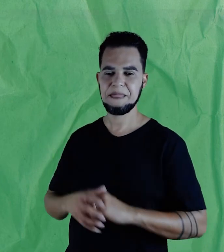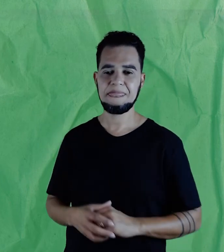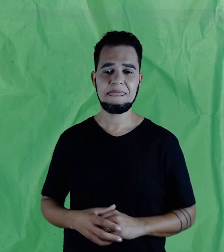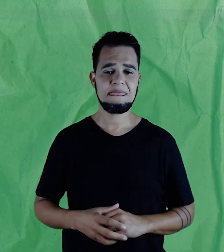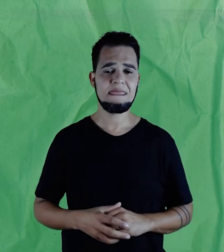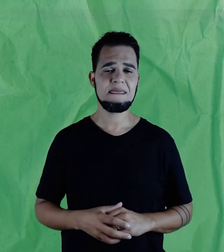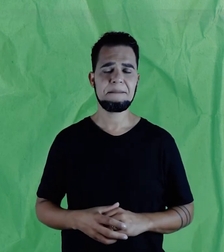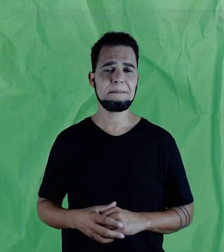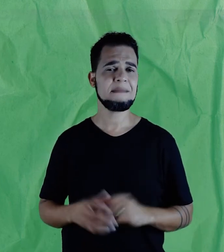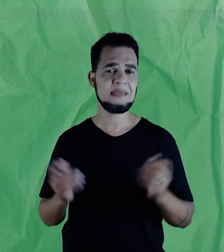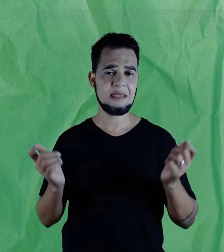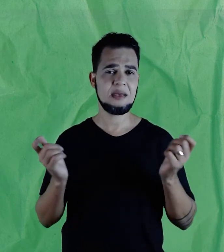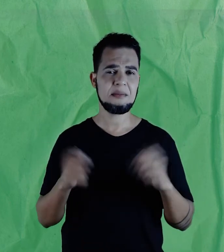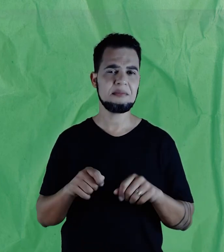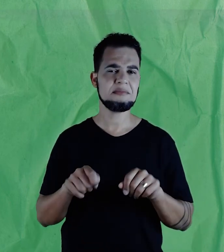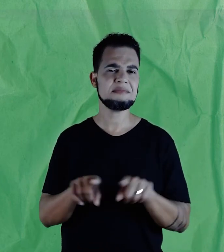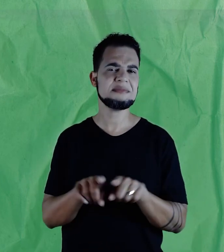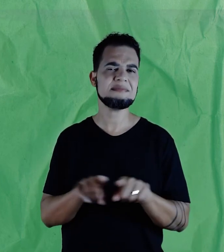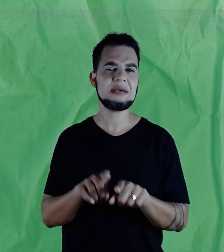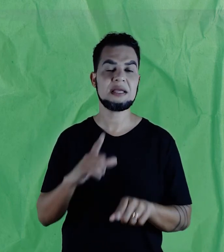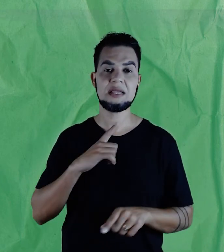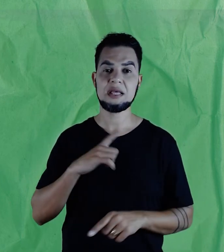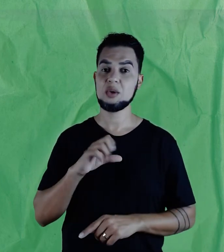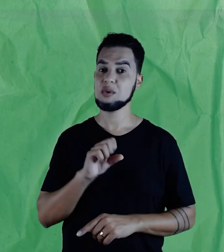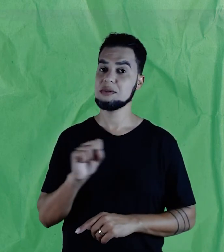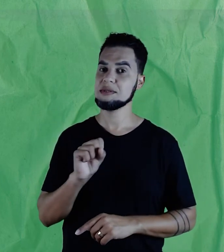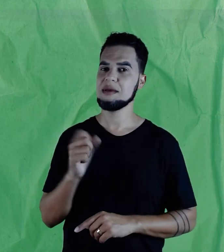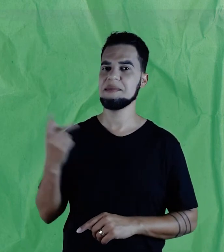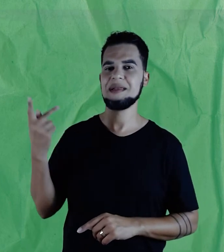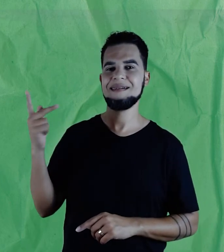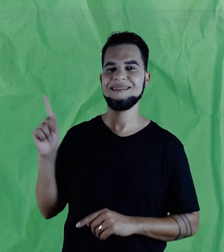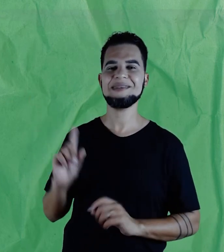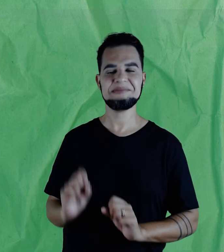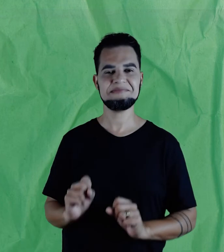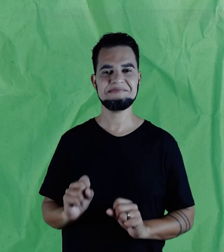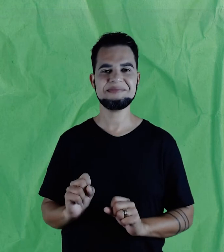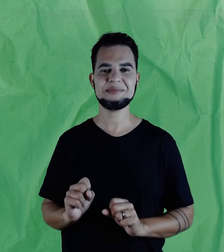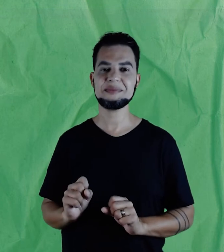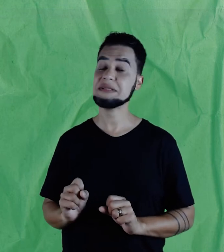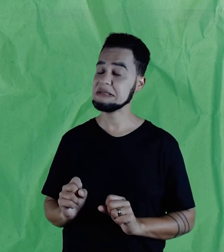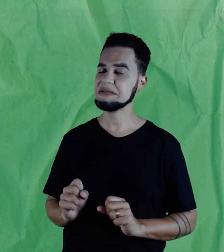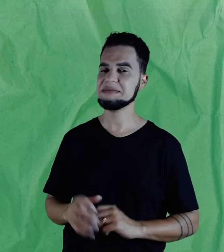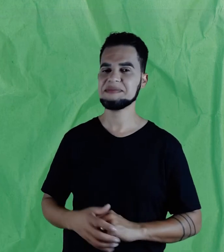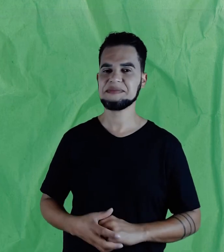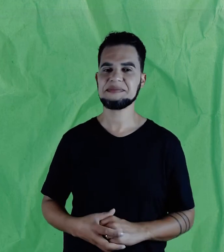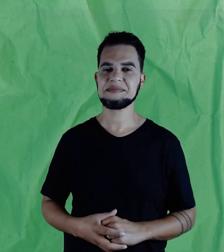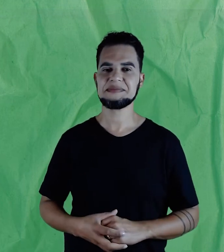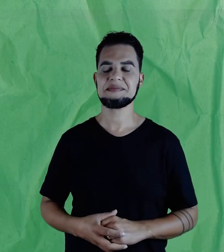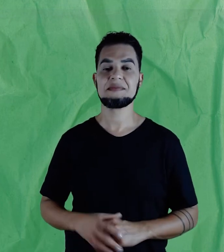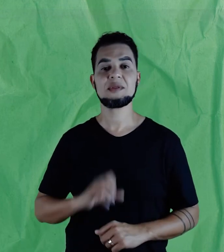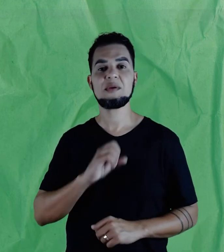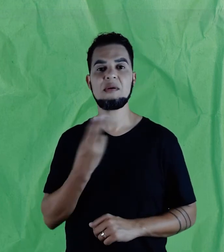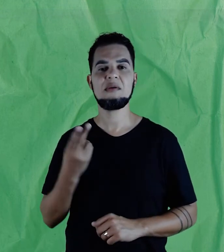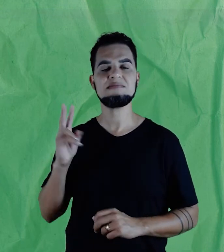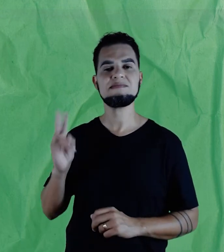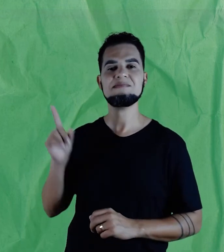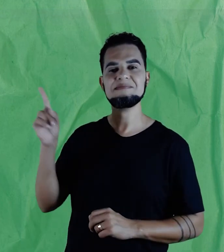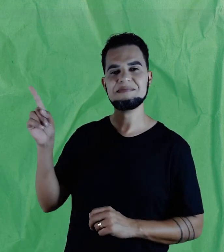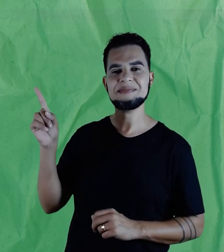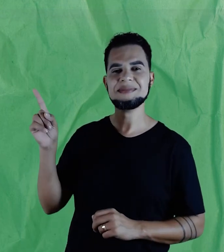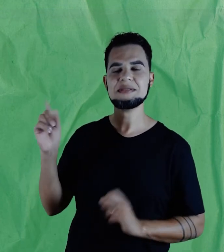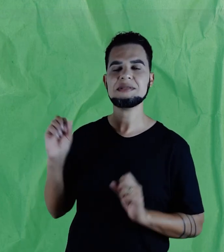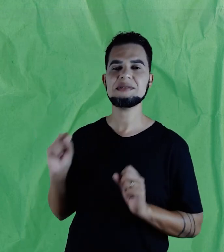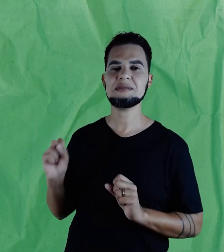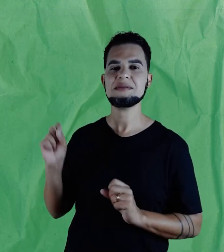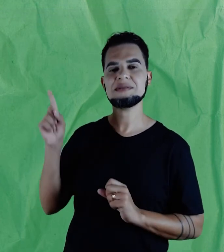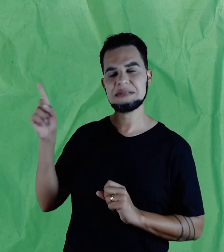poderia ter um style para ele aqui. Eu poderia estar passando um estilo para ele. ou aqui mesmo no cadastro eu